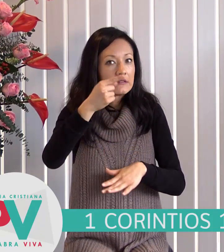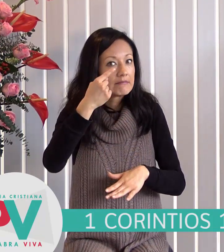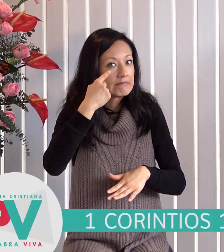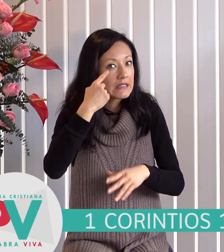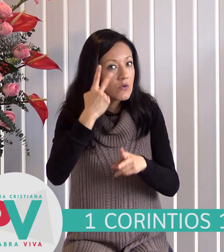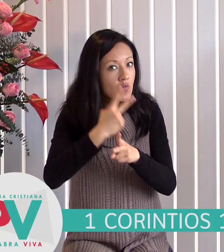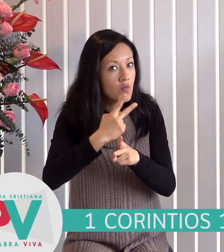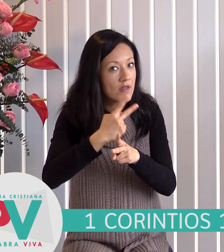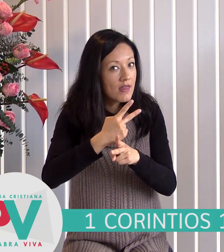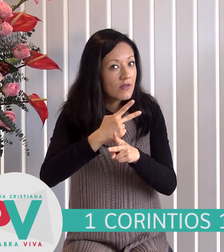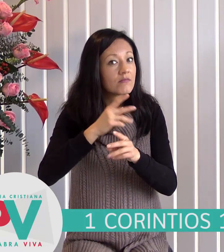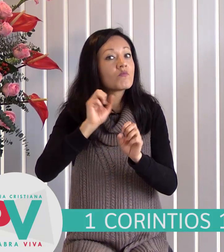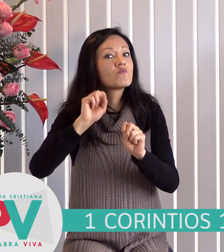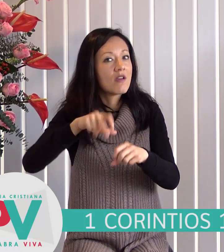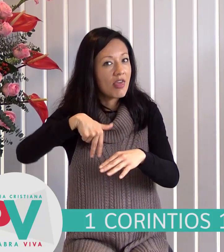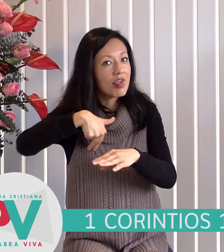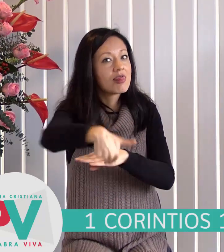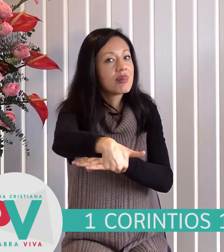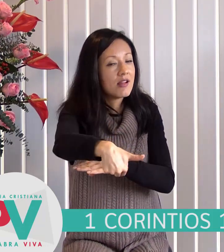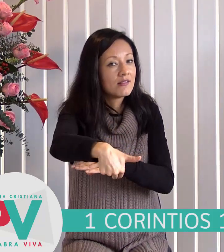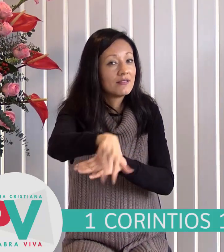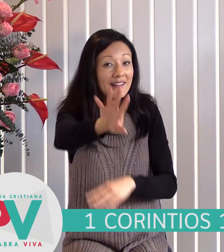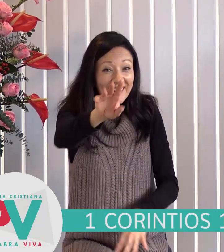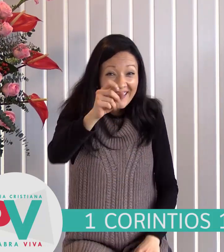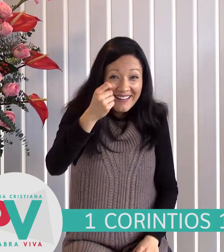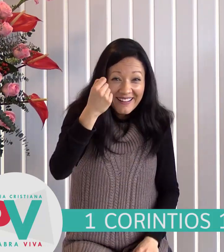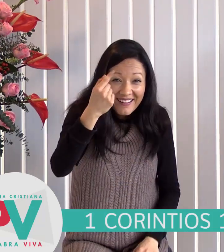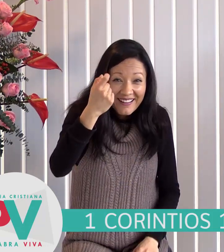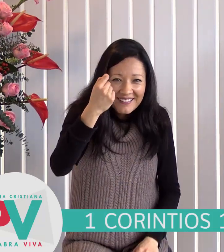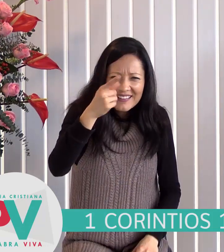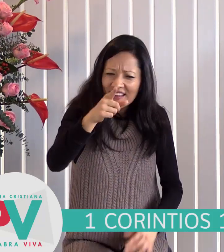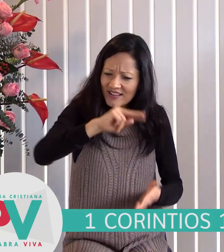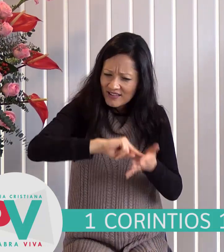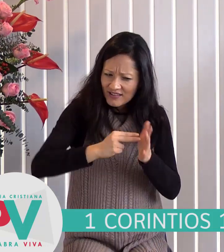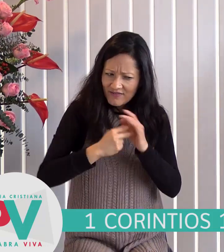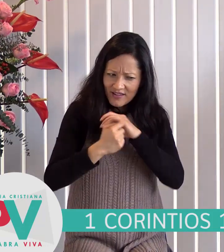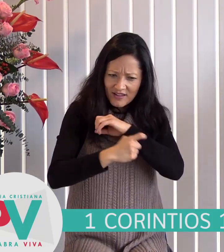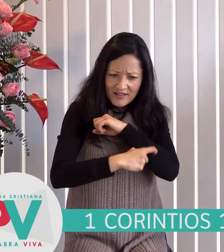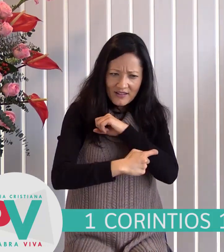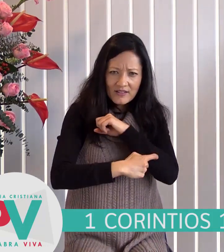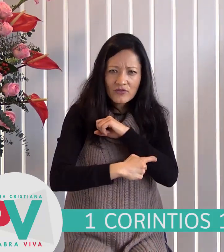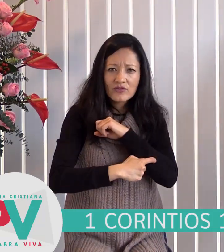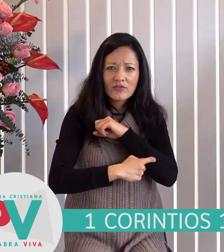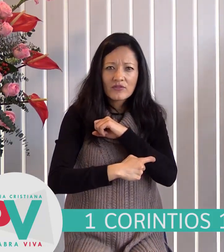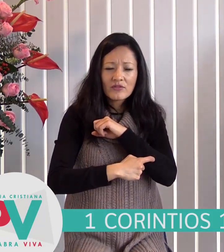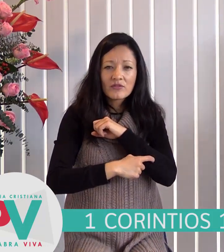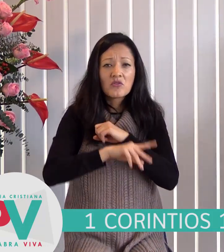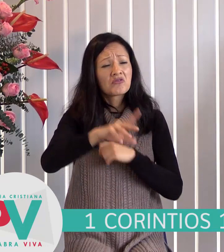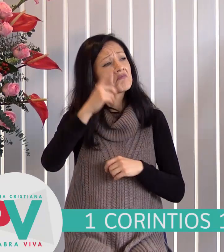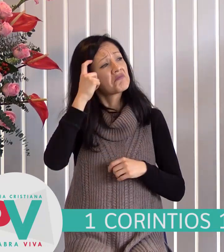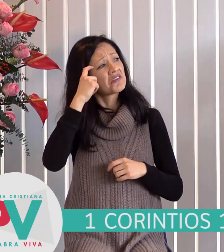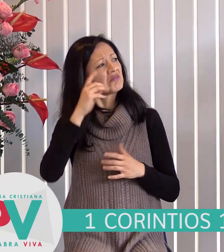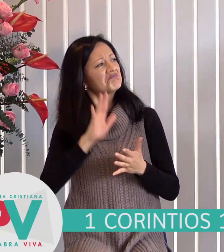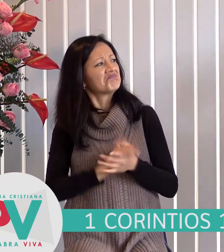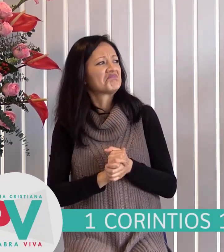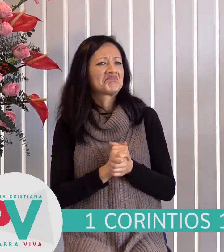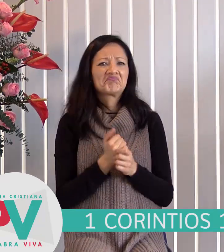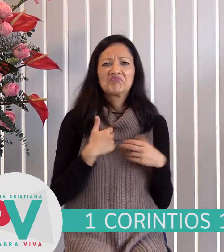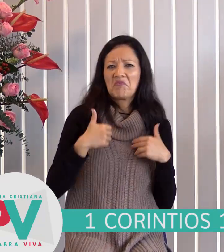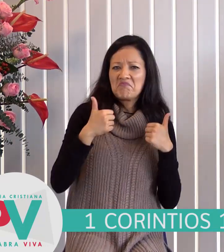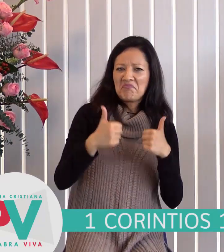que no caiga. ¿Entiende qué es la tentación? Que usted piensa que usted ya es el chacho,